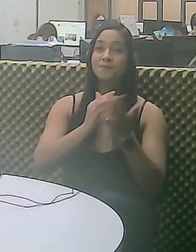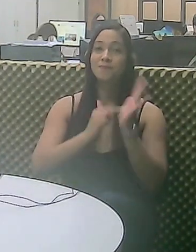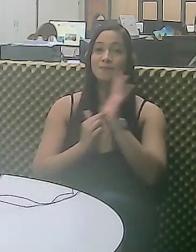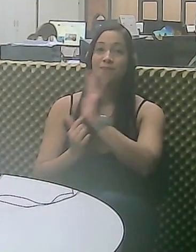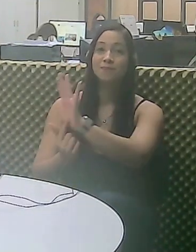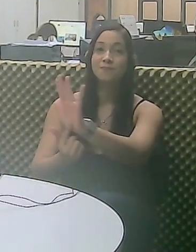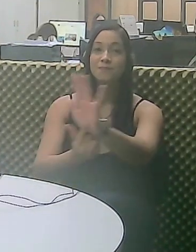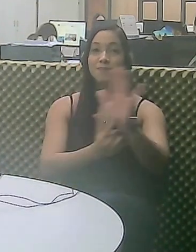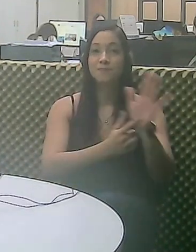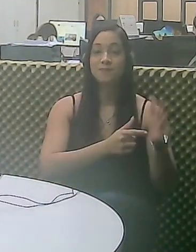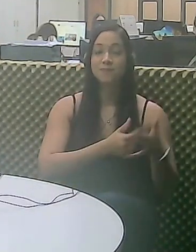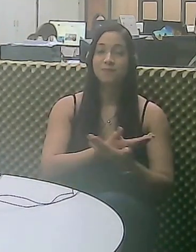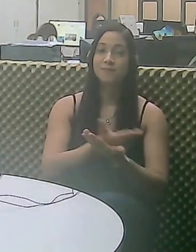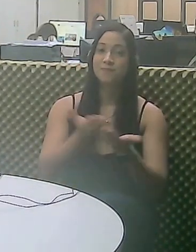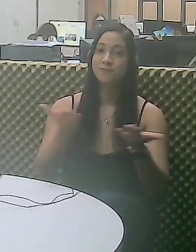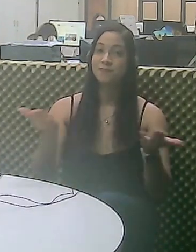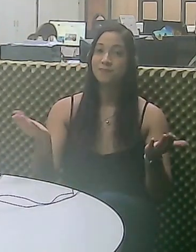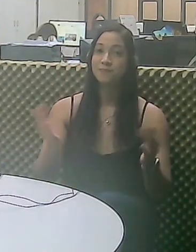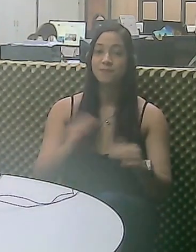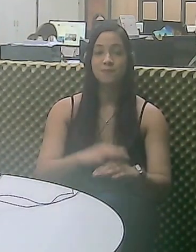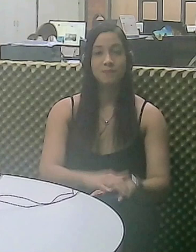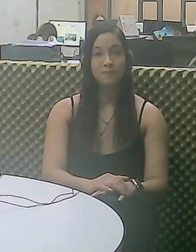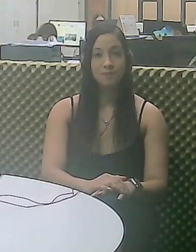Uberlândia no ar pra você.